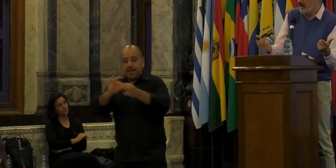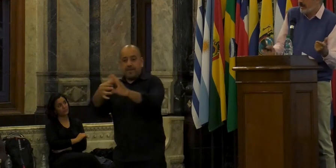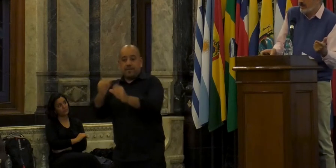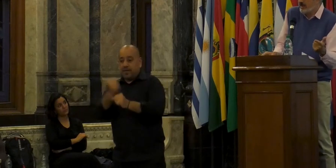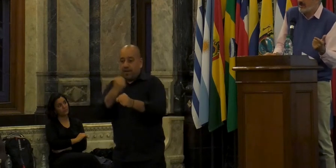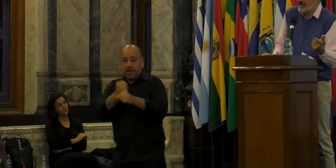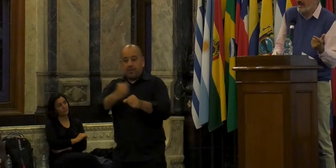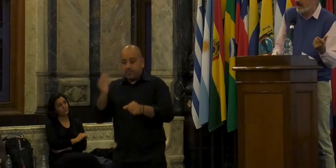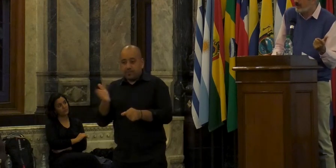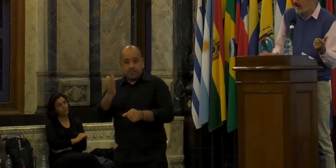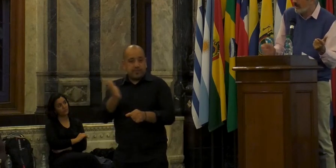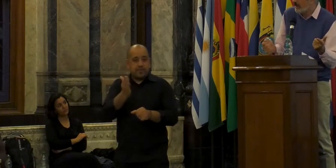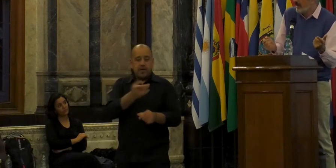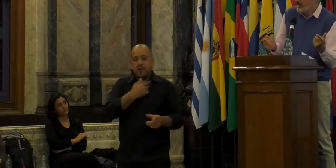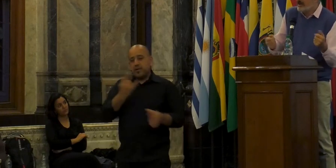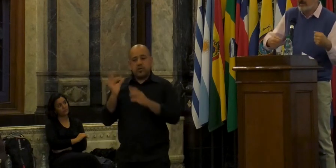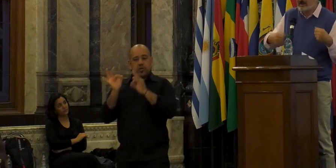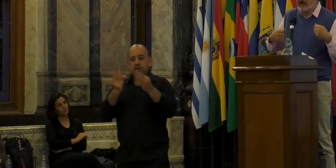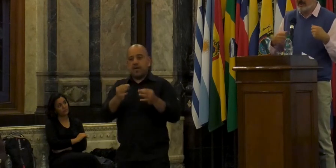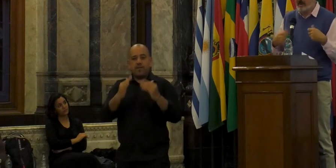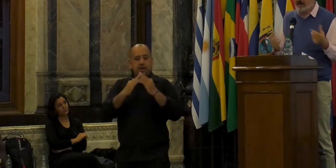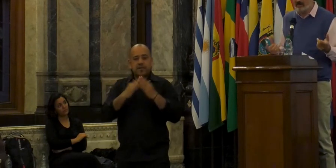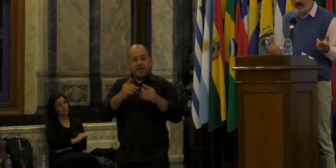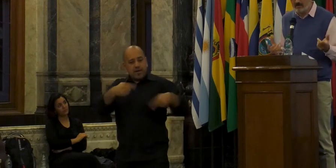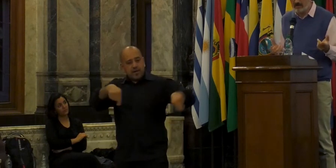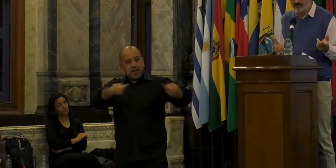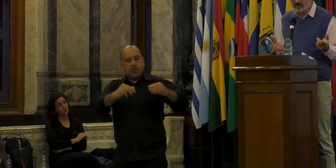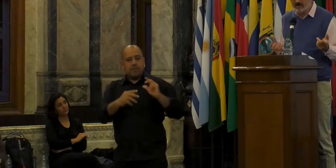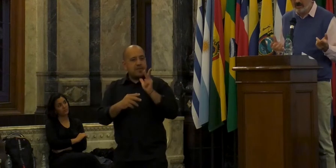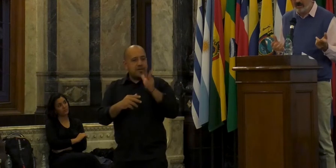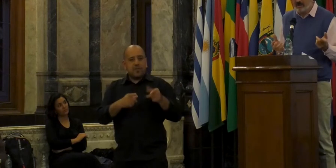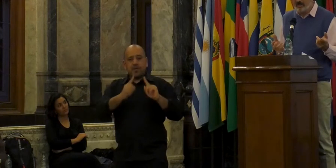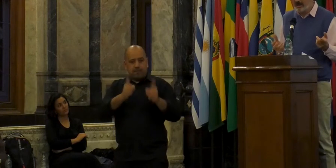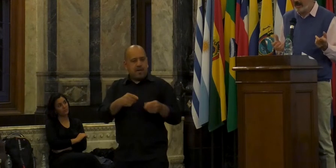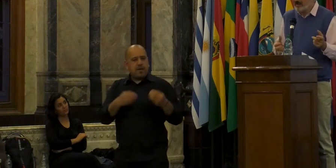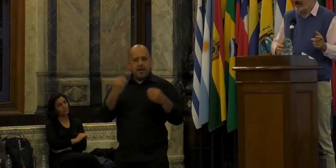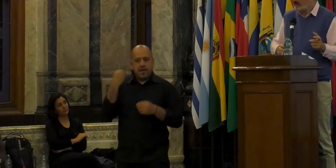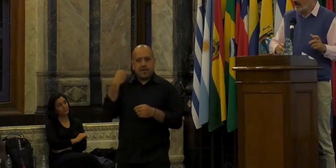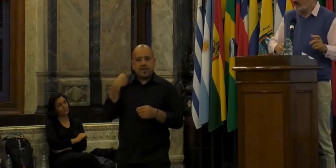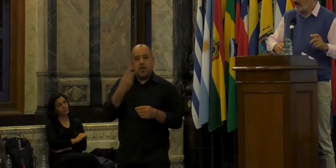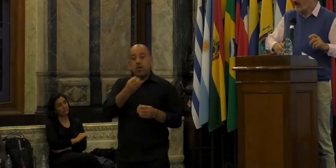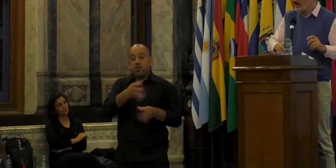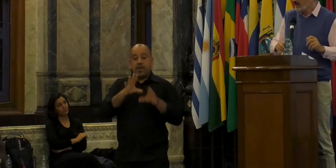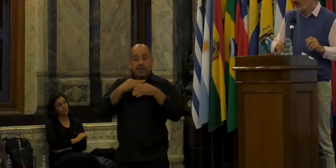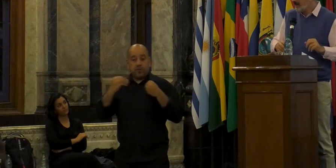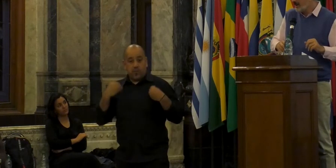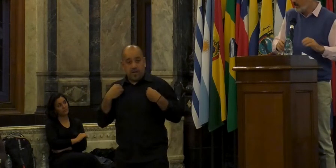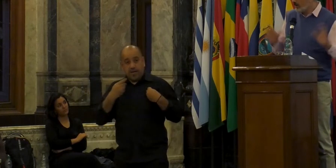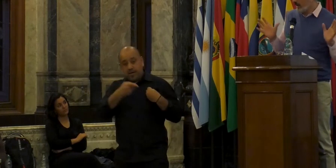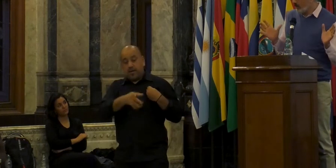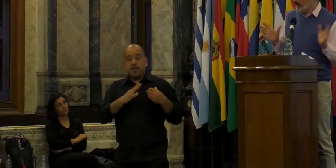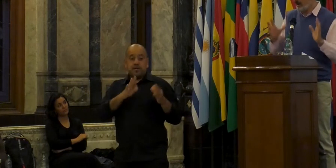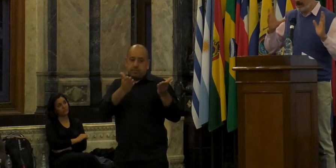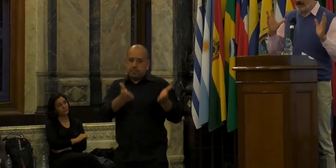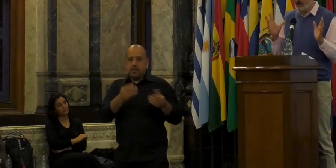ahí. Y yo el otro día llegué agotado. Y estos estaban igual de agotados. Porque además la escuela es una cosa que decimos